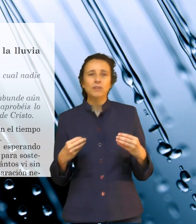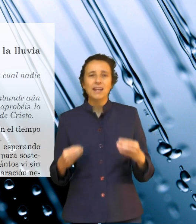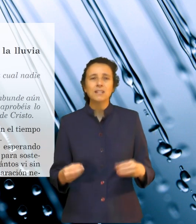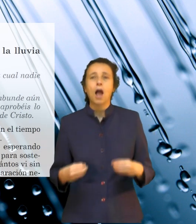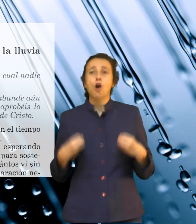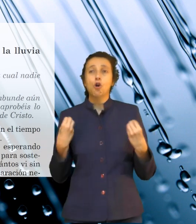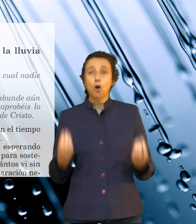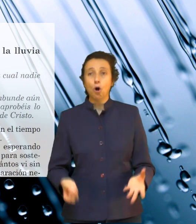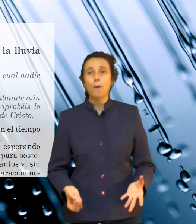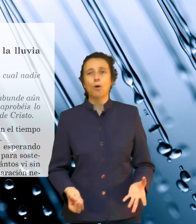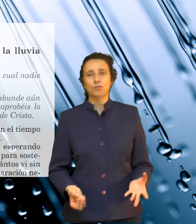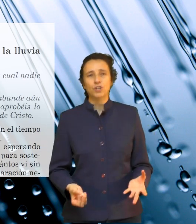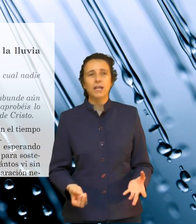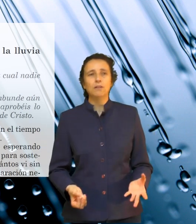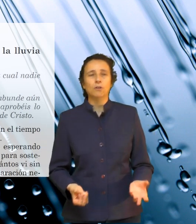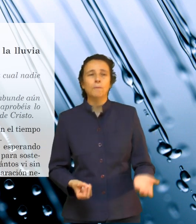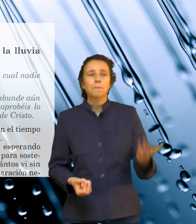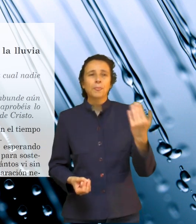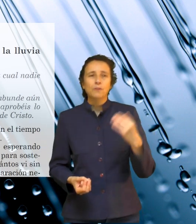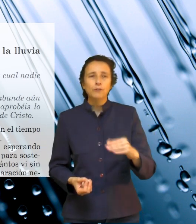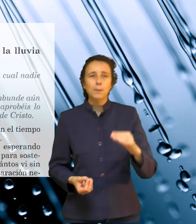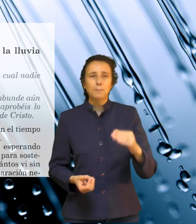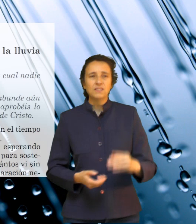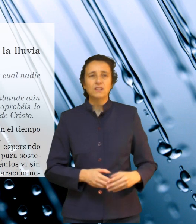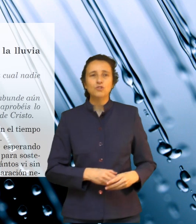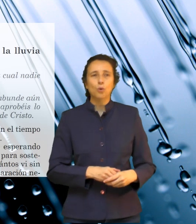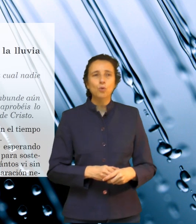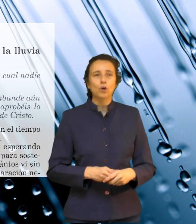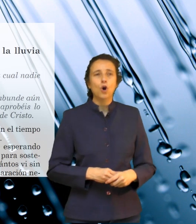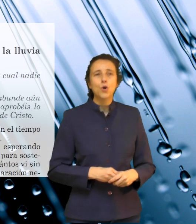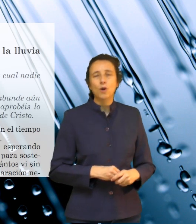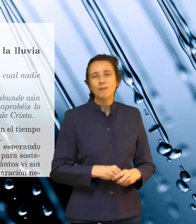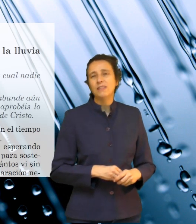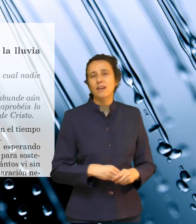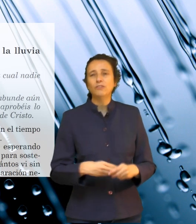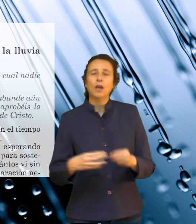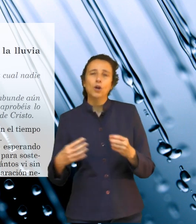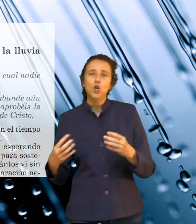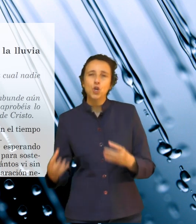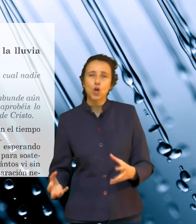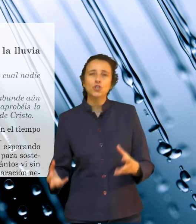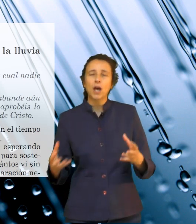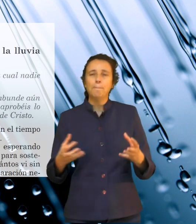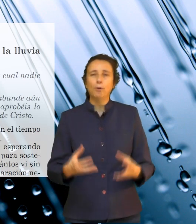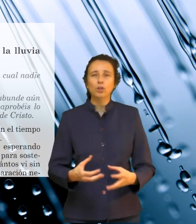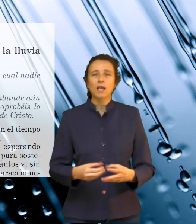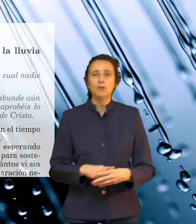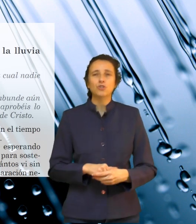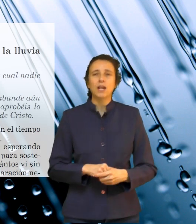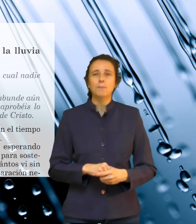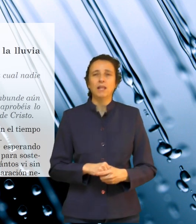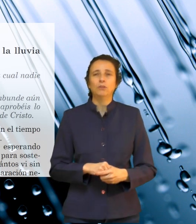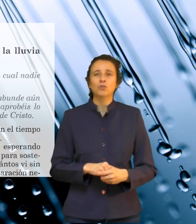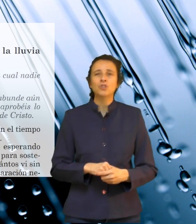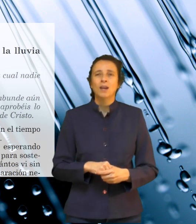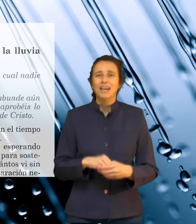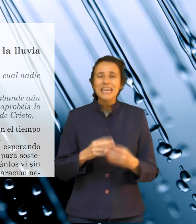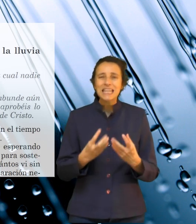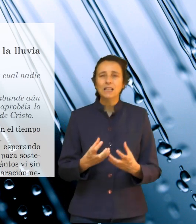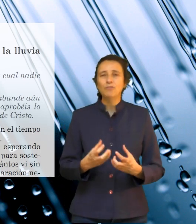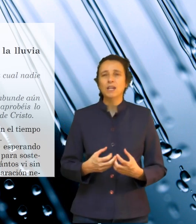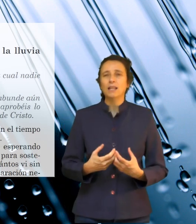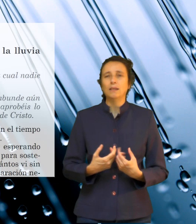la pregunta es, ¿cómo conseguirlo? Filipenses 1, 9 y 10 nos aporta los